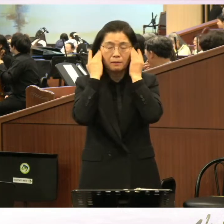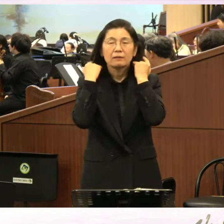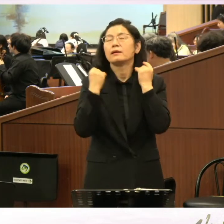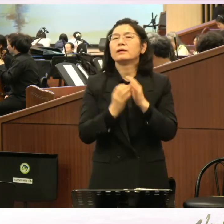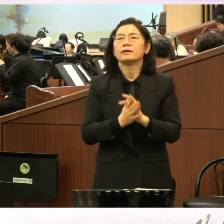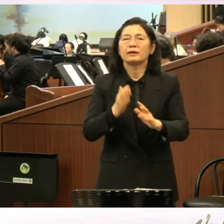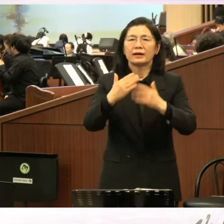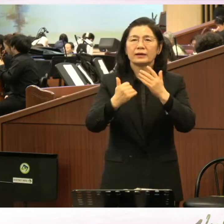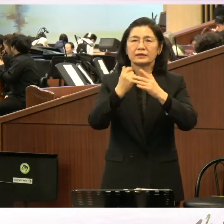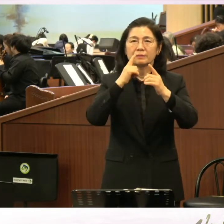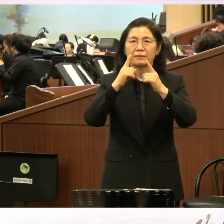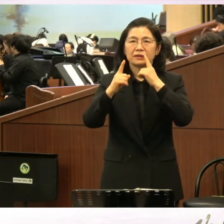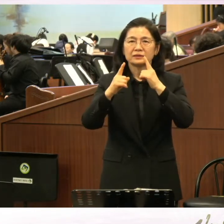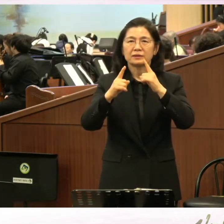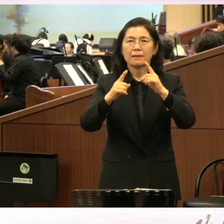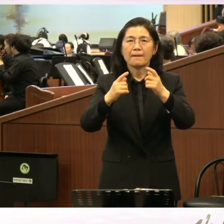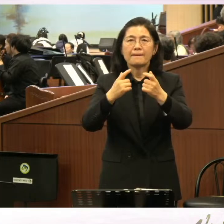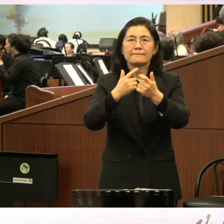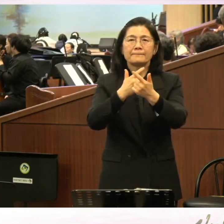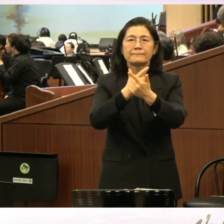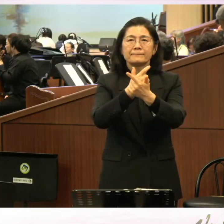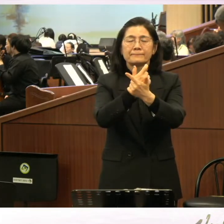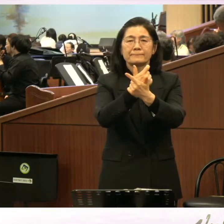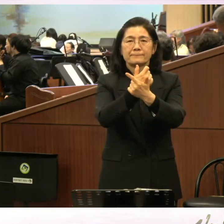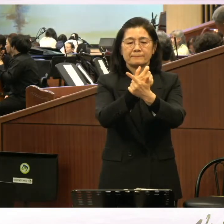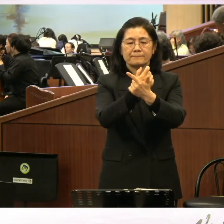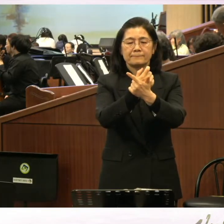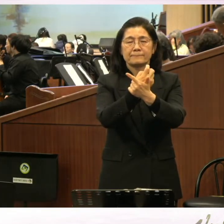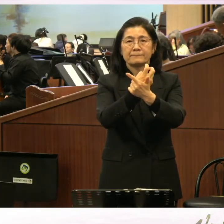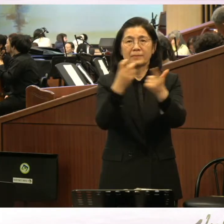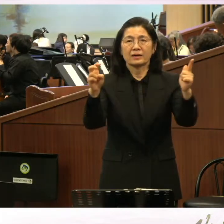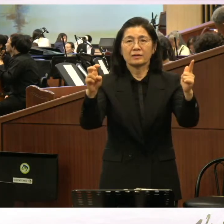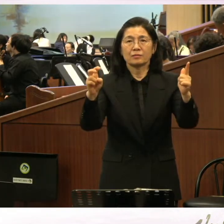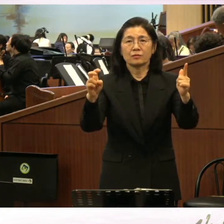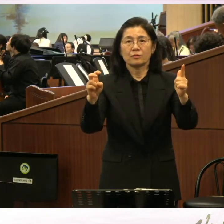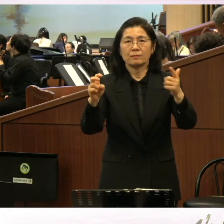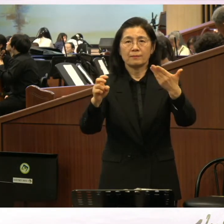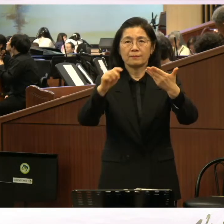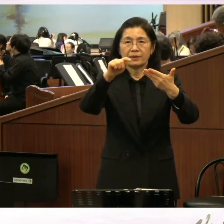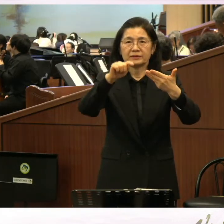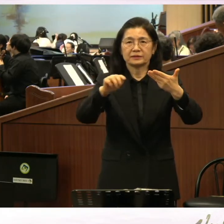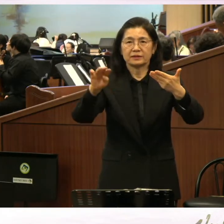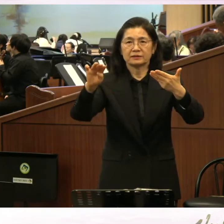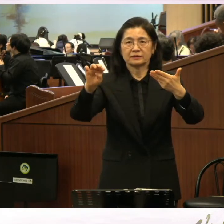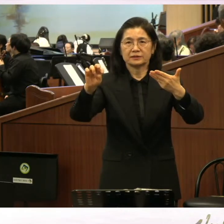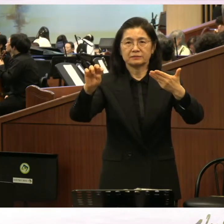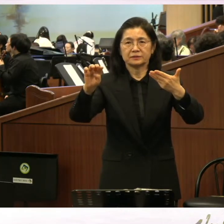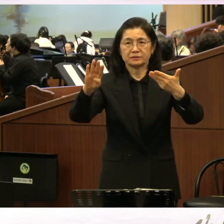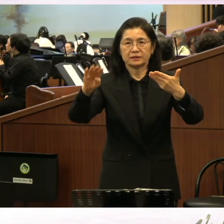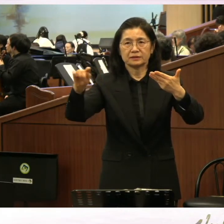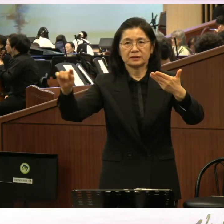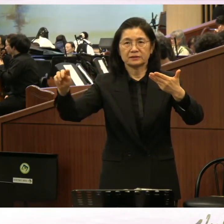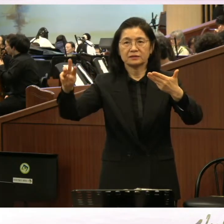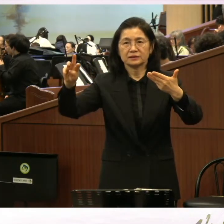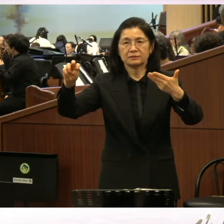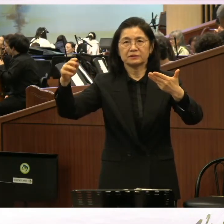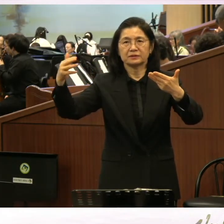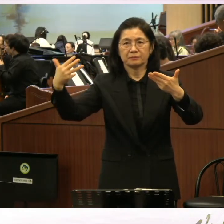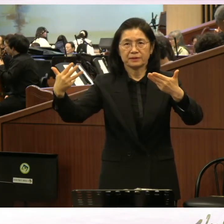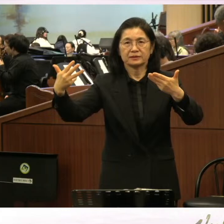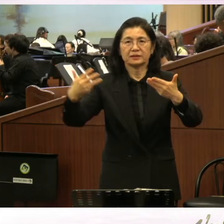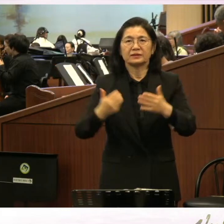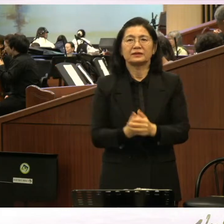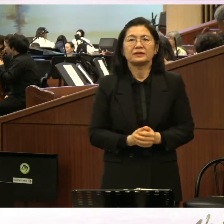자, 하나님 말씀은 마가복음 8장 34절로 38절을 읽겠습니다.